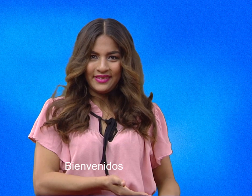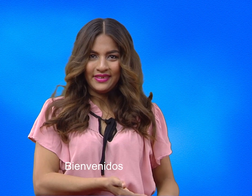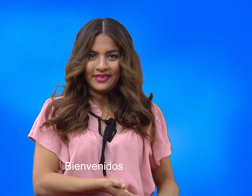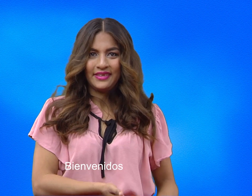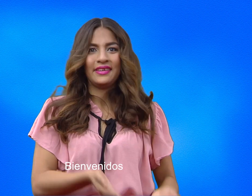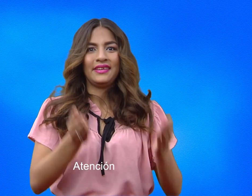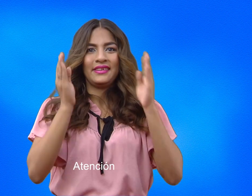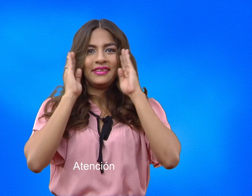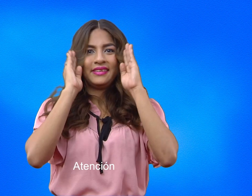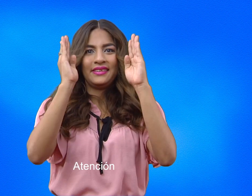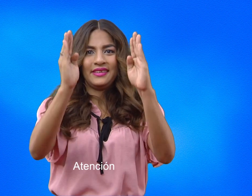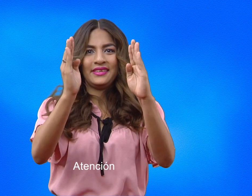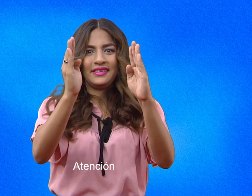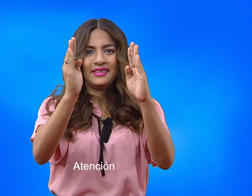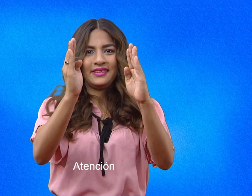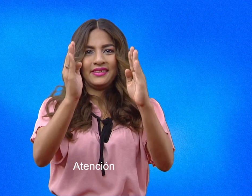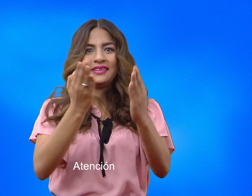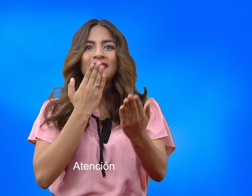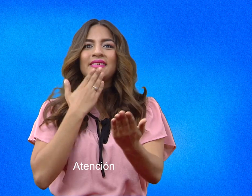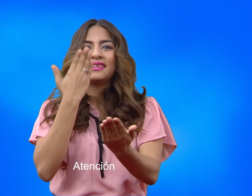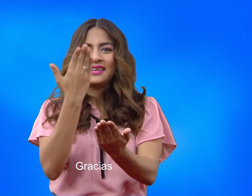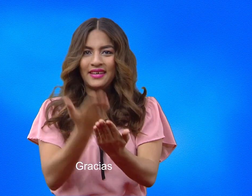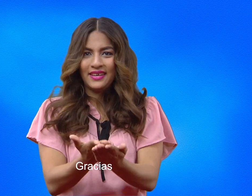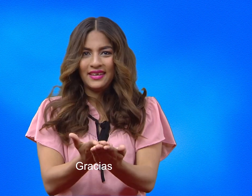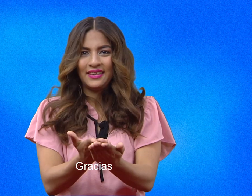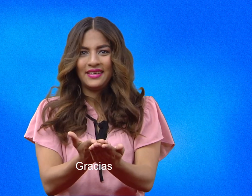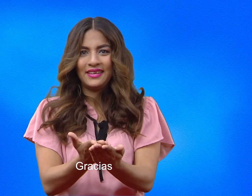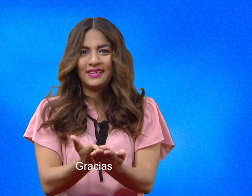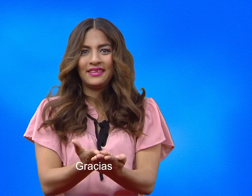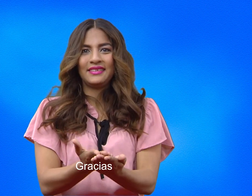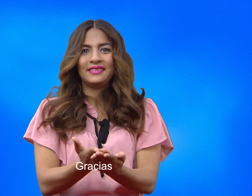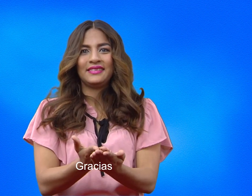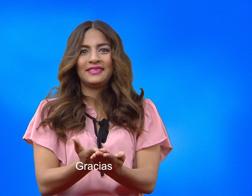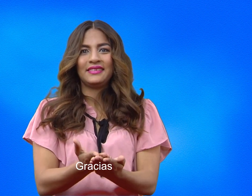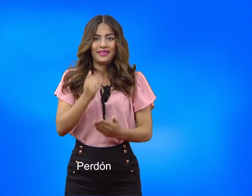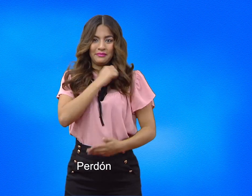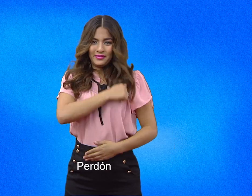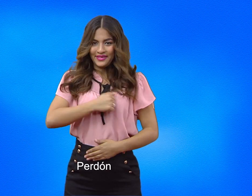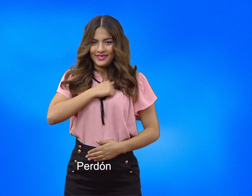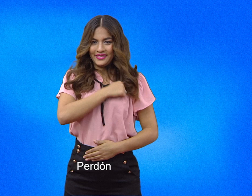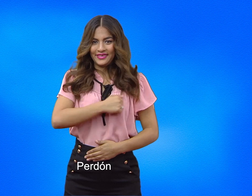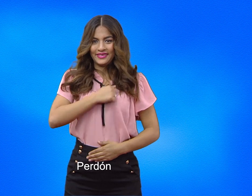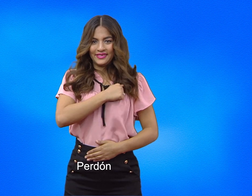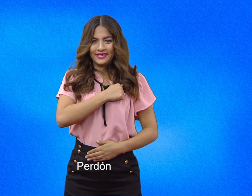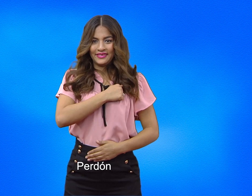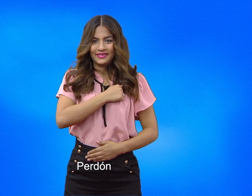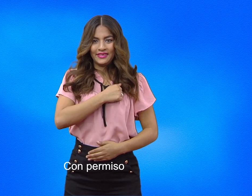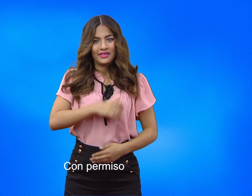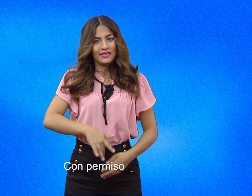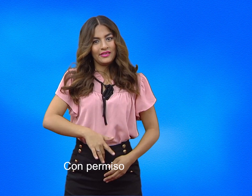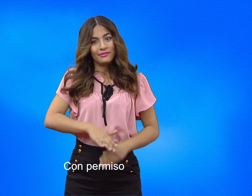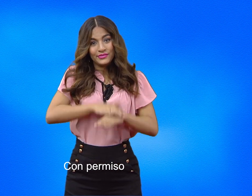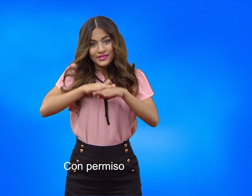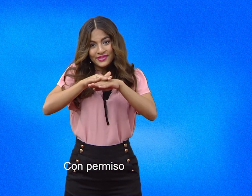bienvenidos, atención, gracias, perdón, con